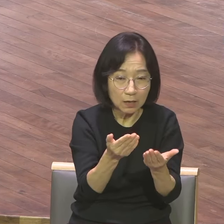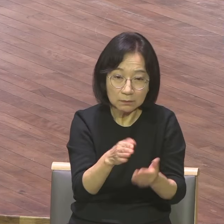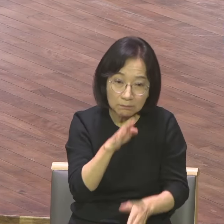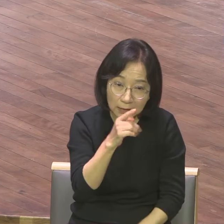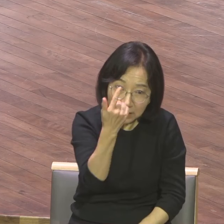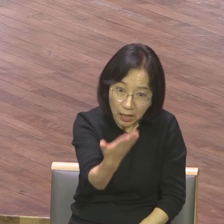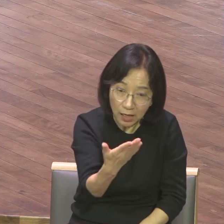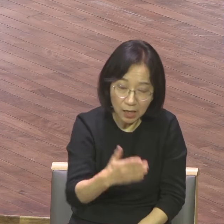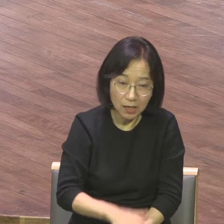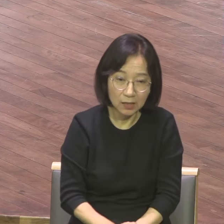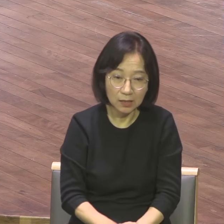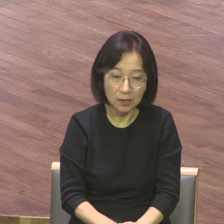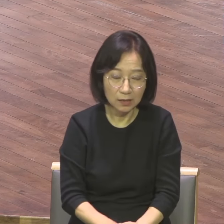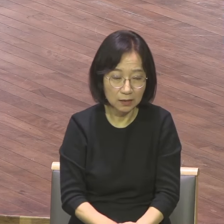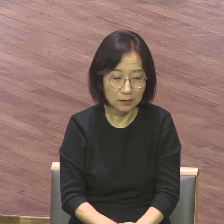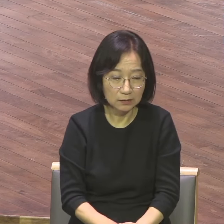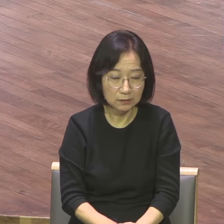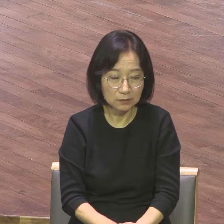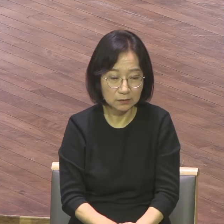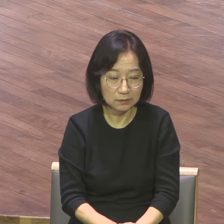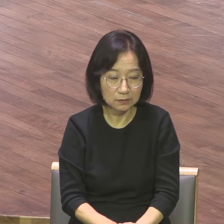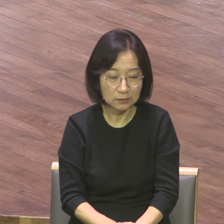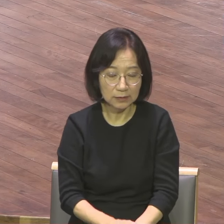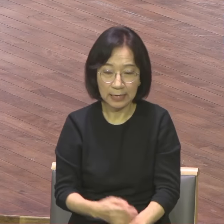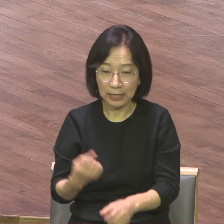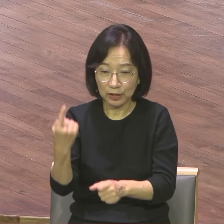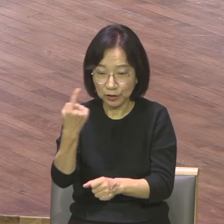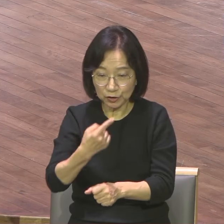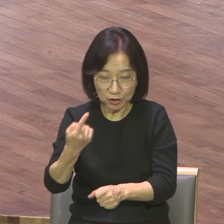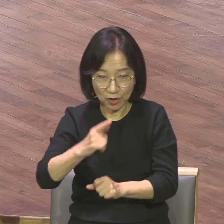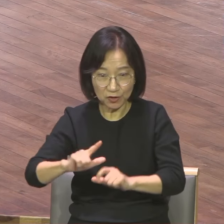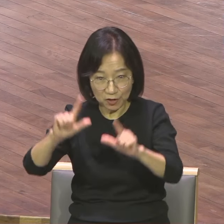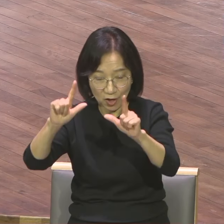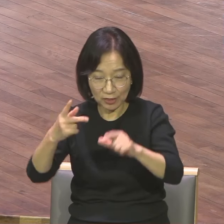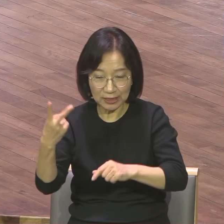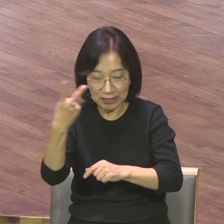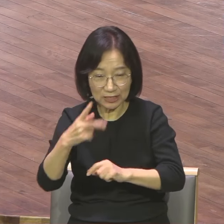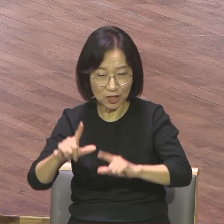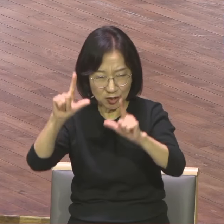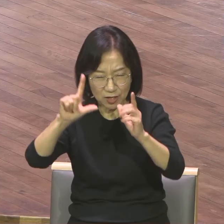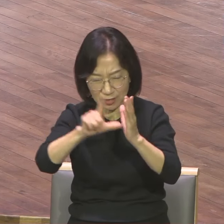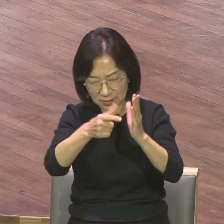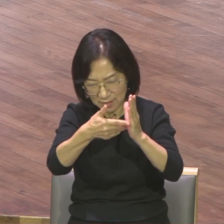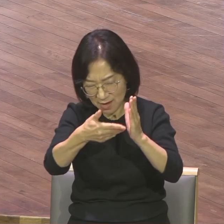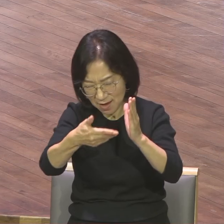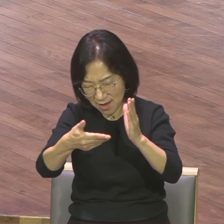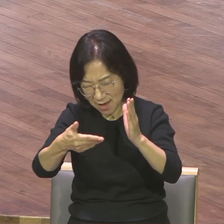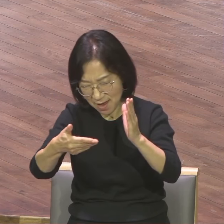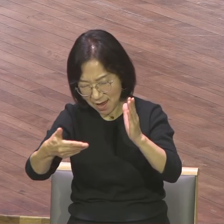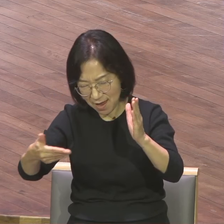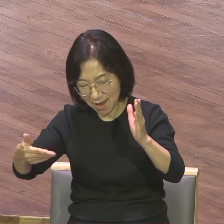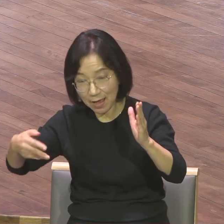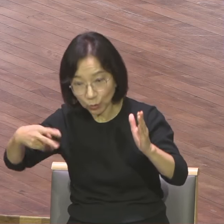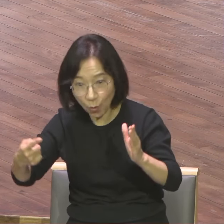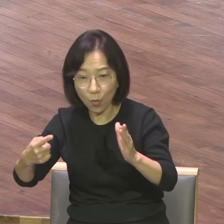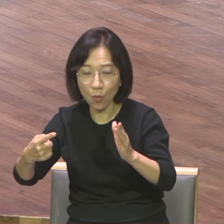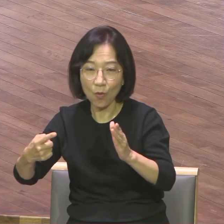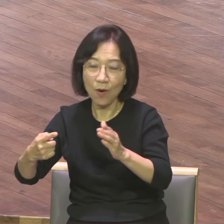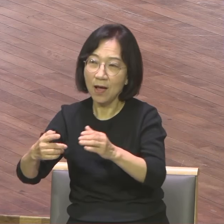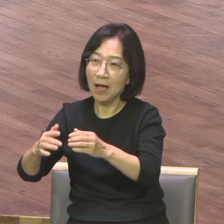수백 년, 수천 년이 지나도 예언이 반드시 성취되는 것은 유일한 하나님의 말씀뿐이에요.